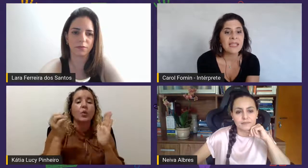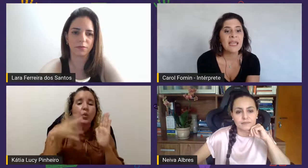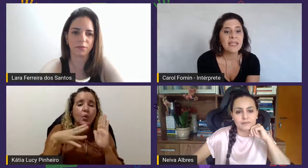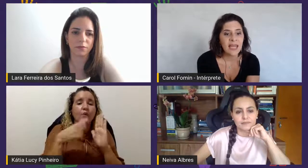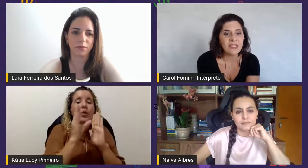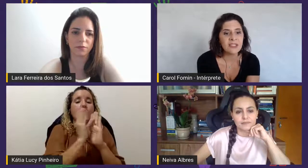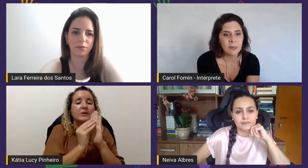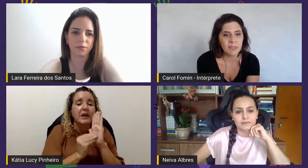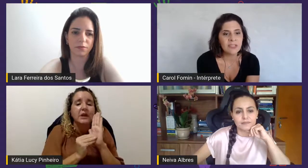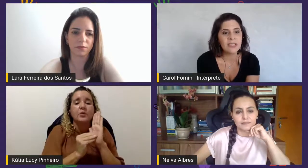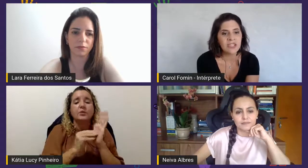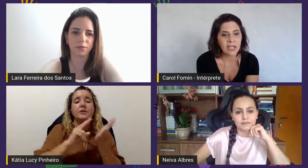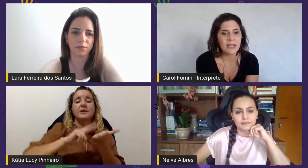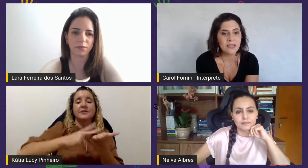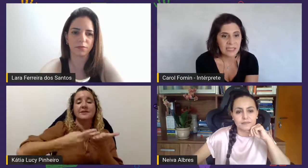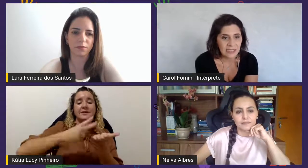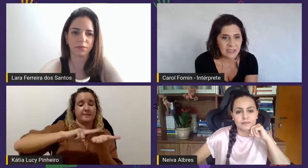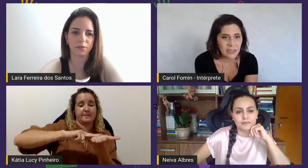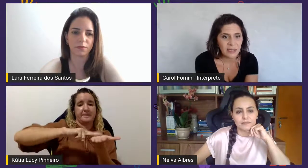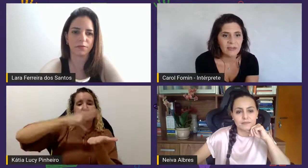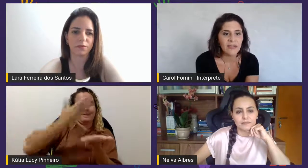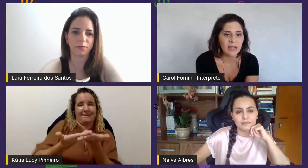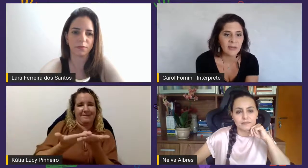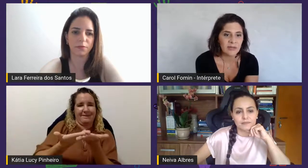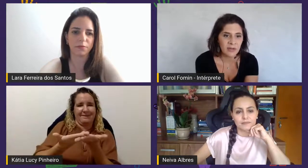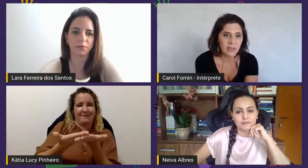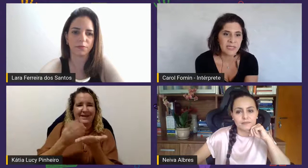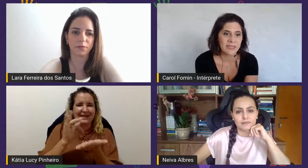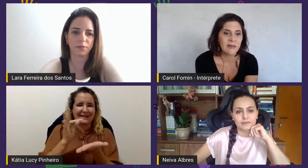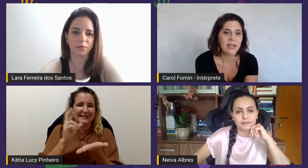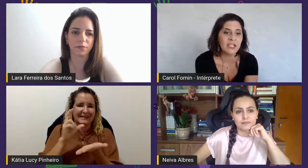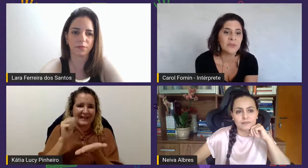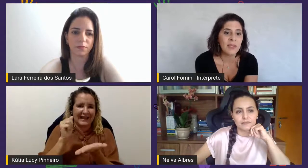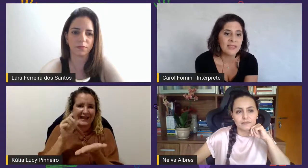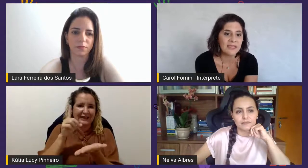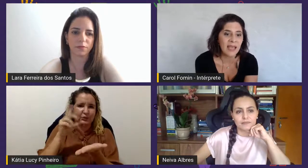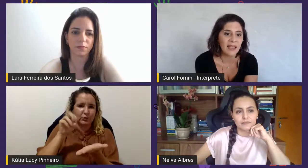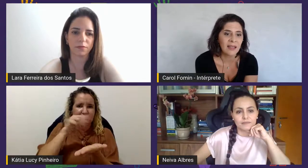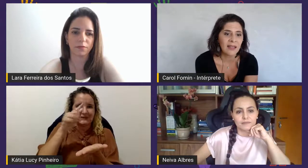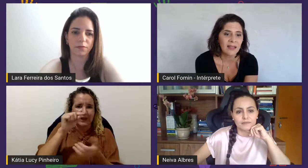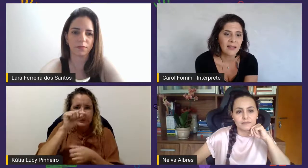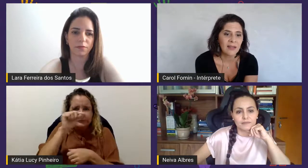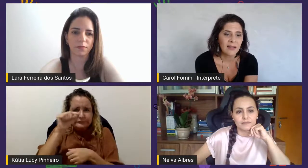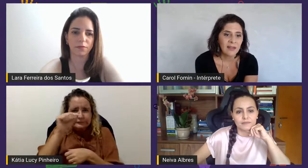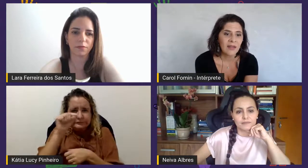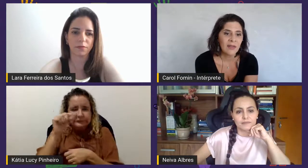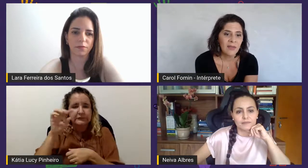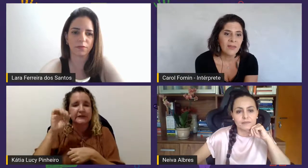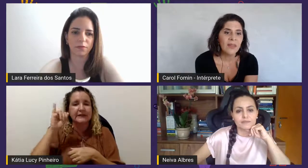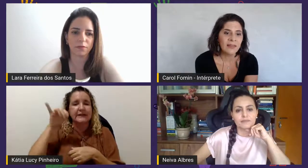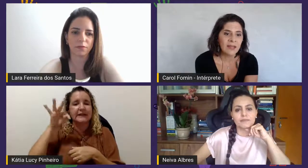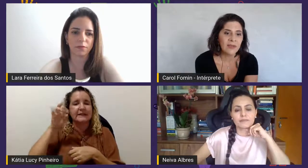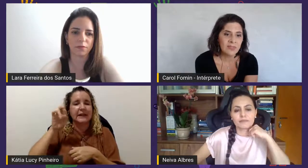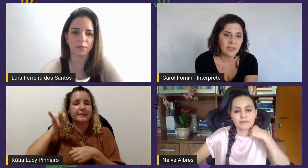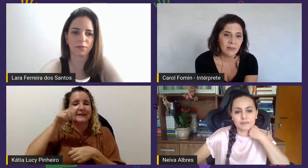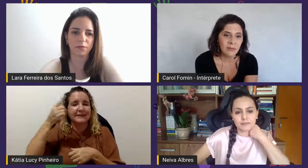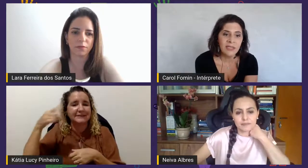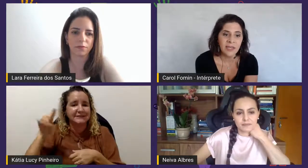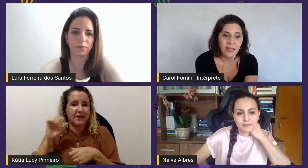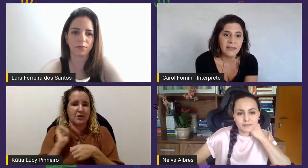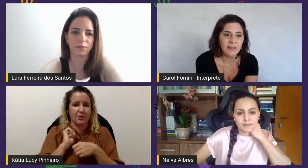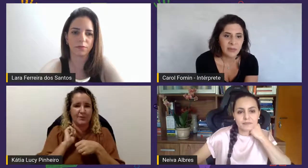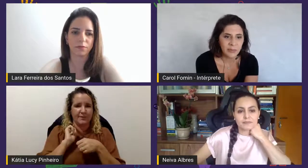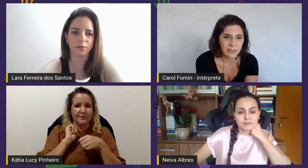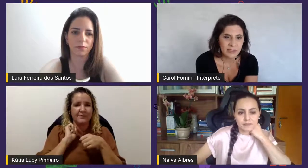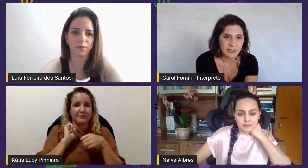disciplinas, mas nas disciplinas que já existem de tradução e interpretação, a gente pensar na tradução